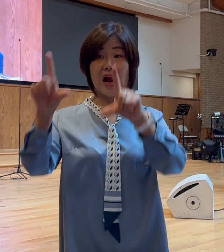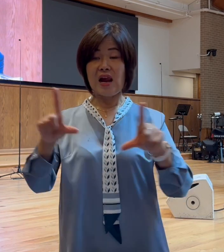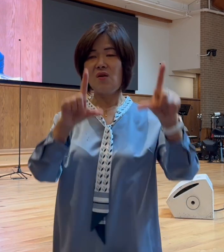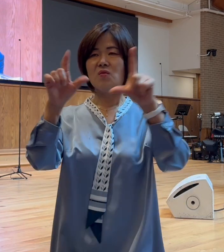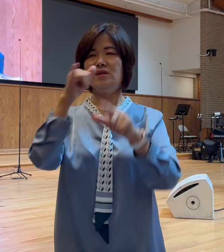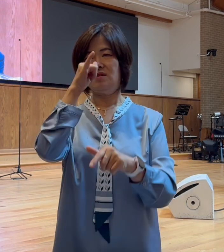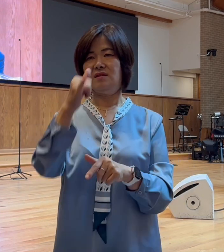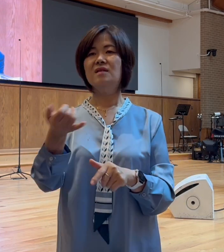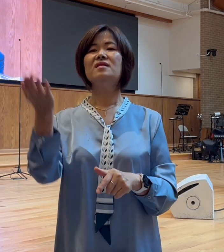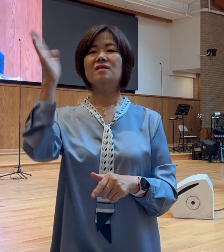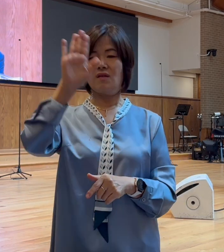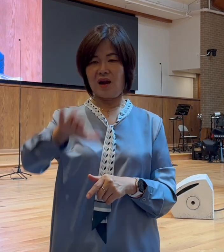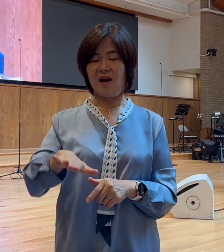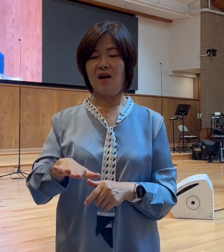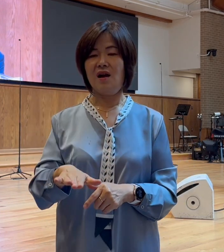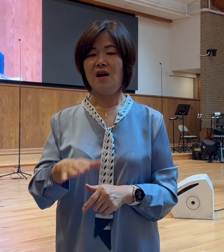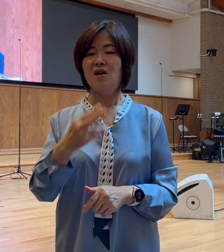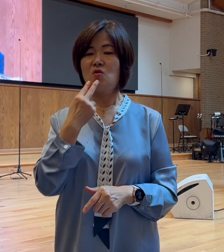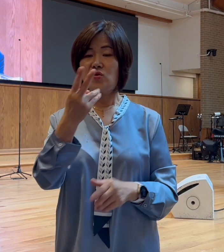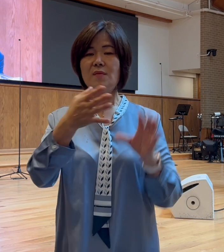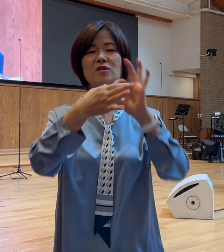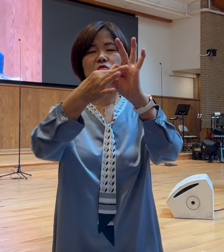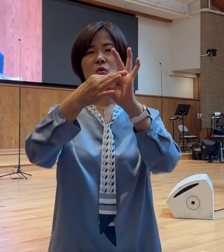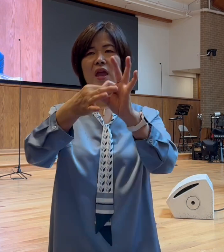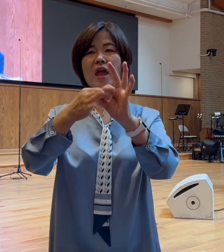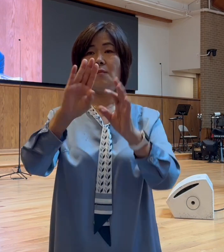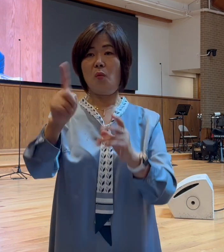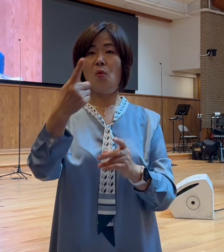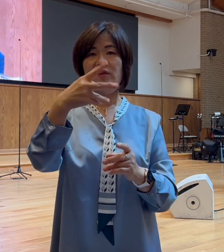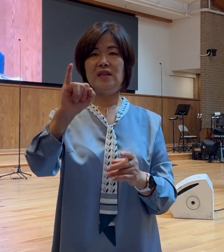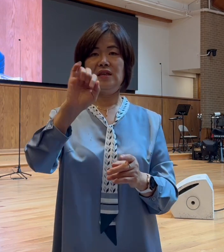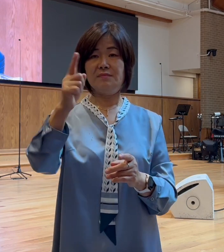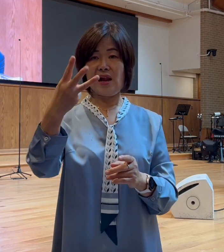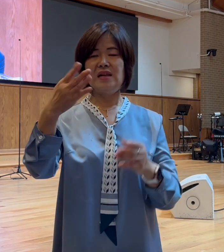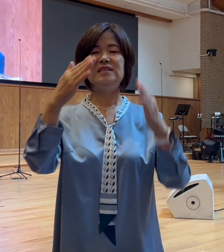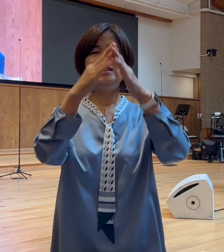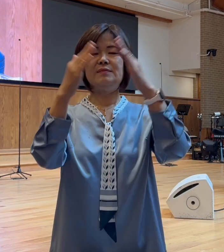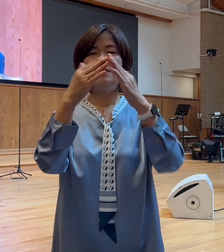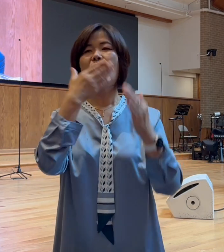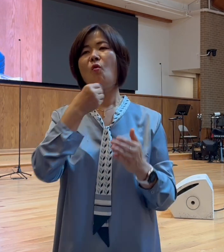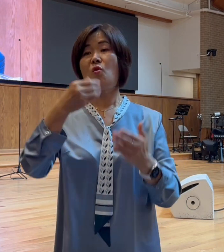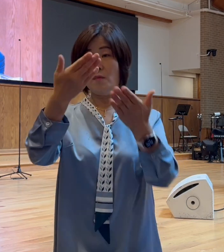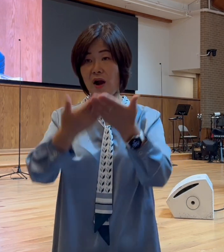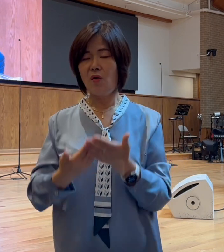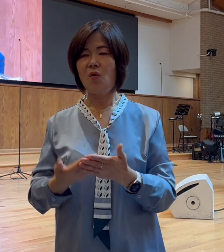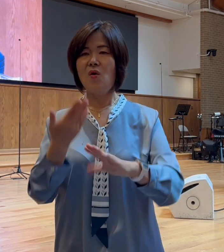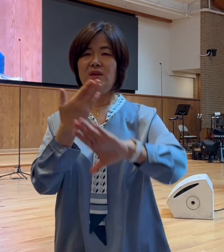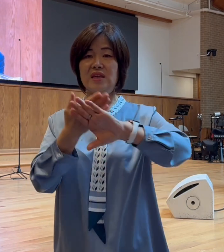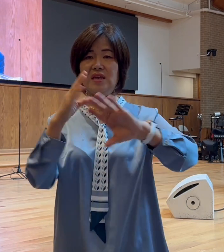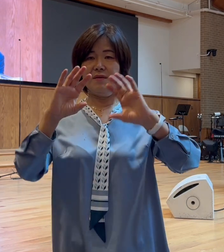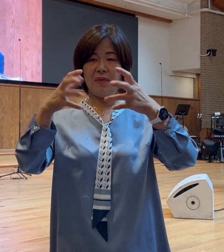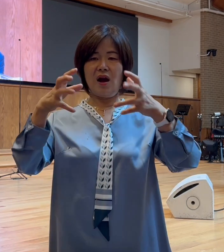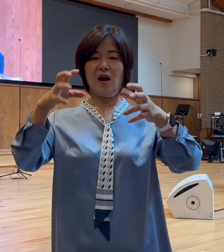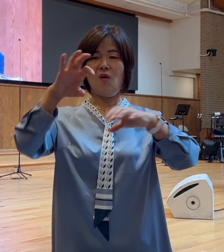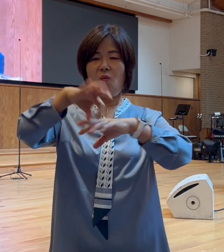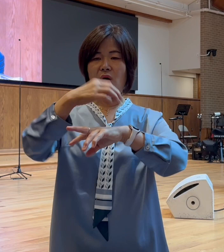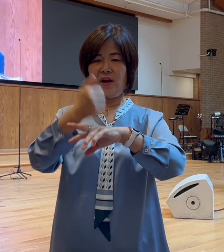살지만 요셉을 통해 보디발의 집이 복을 받습니다. 이방